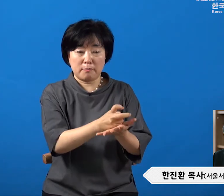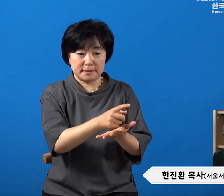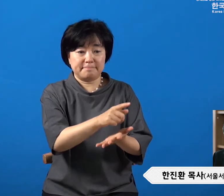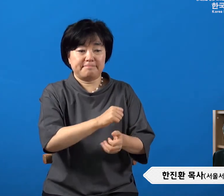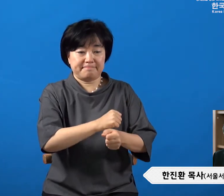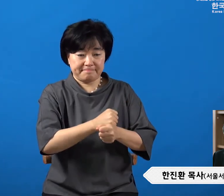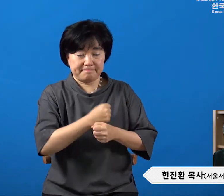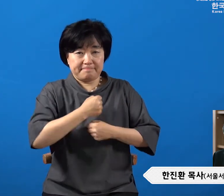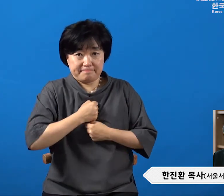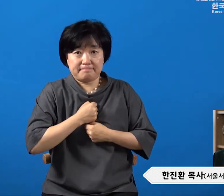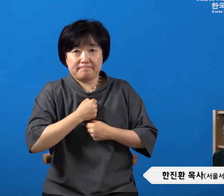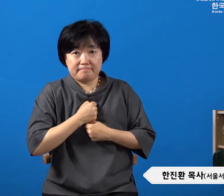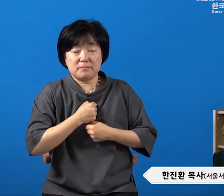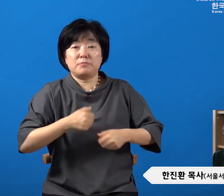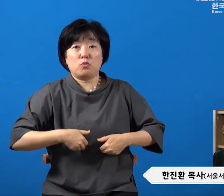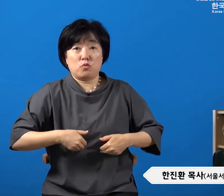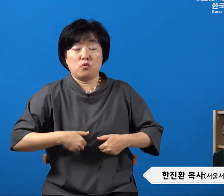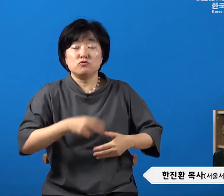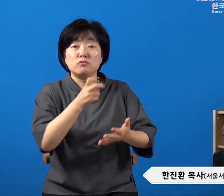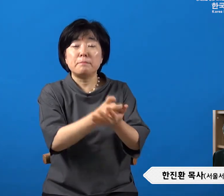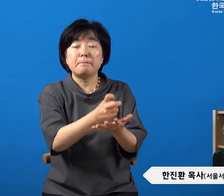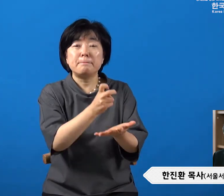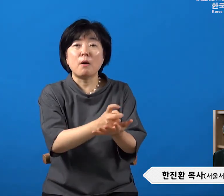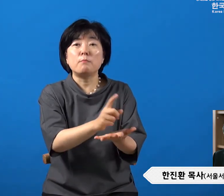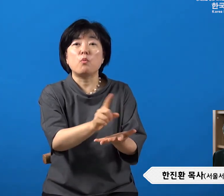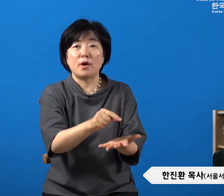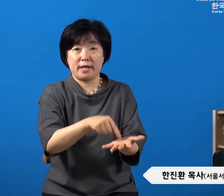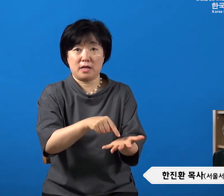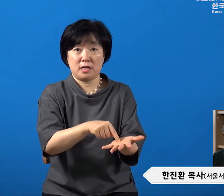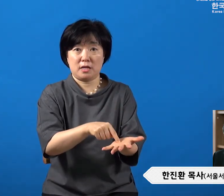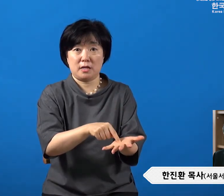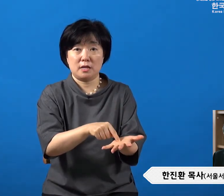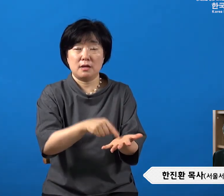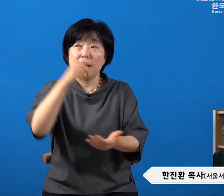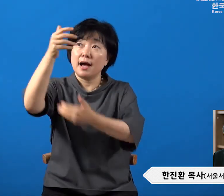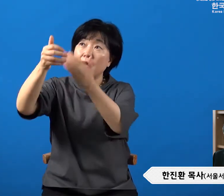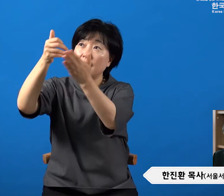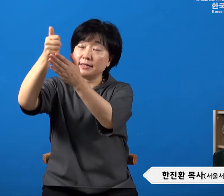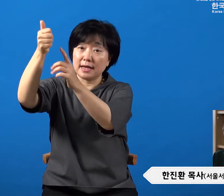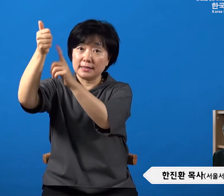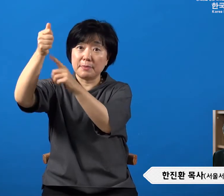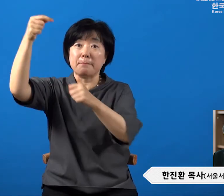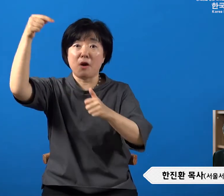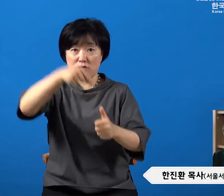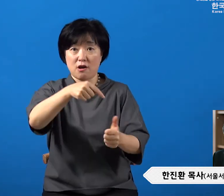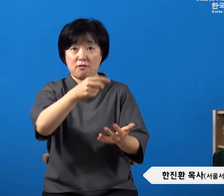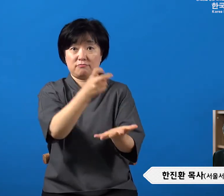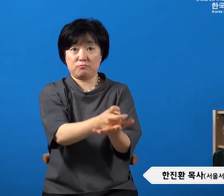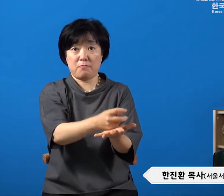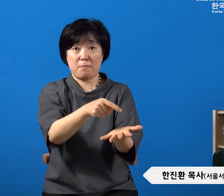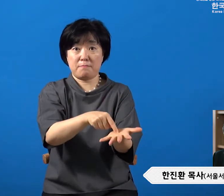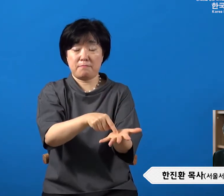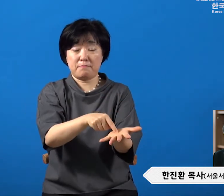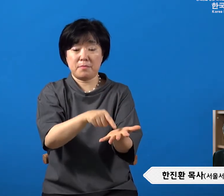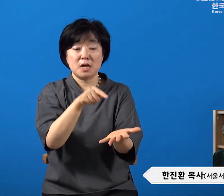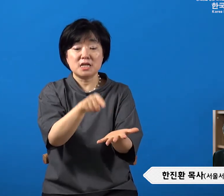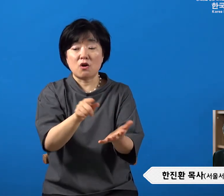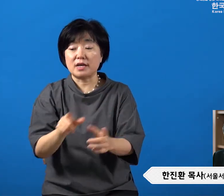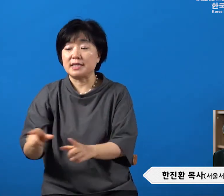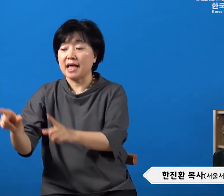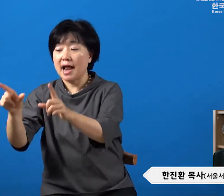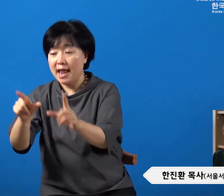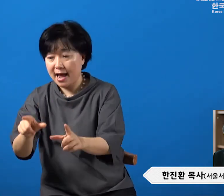계속 지켜야 됩니다. 율법이 뭡니까? 율법은 하나님의 계명이지요. 이렇게